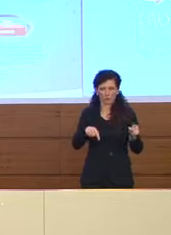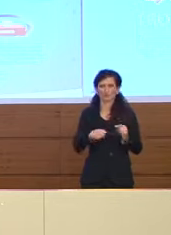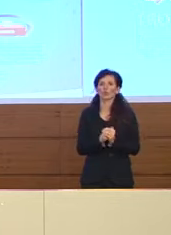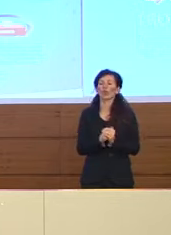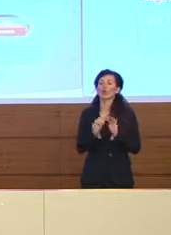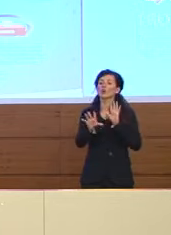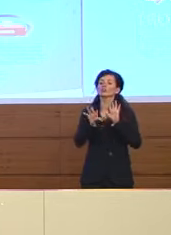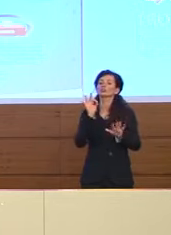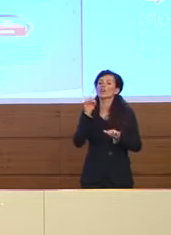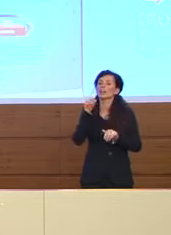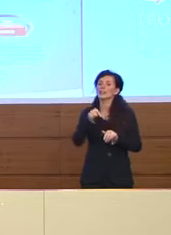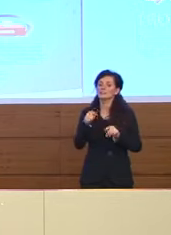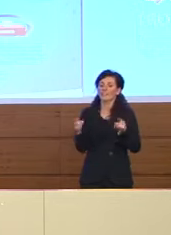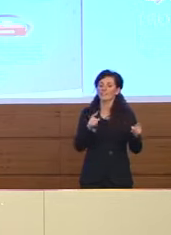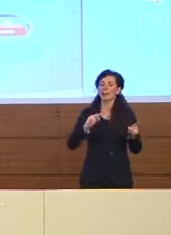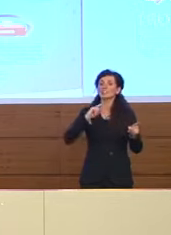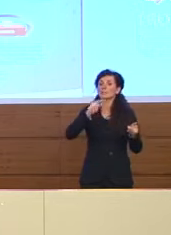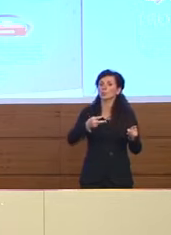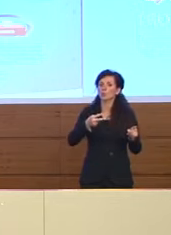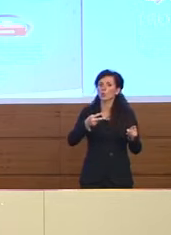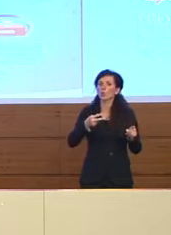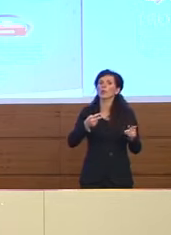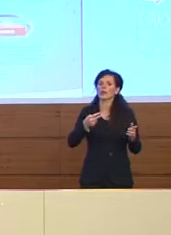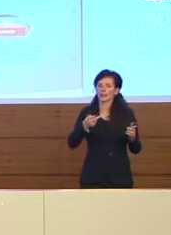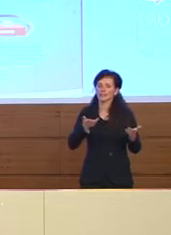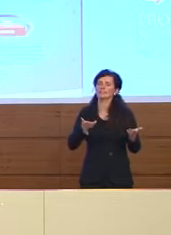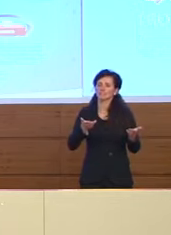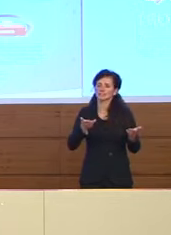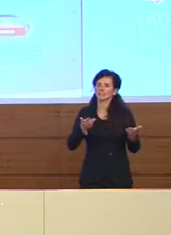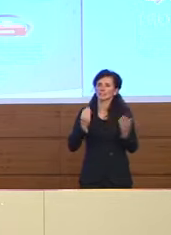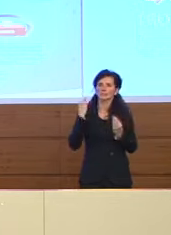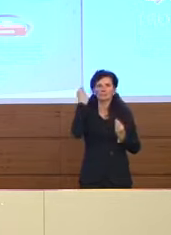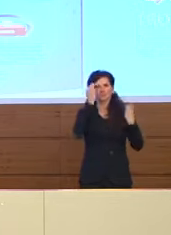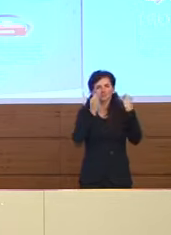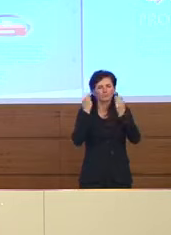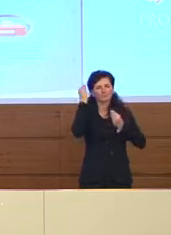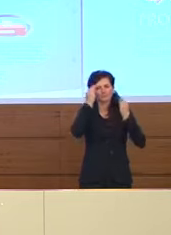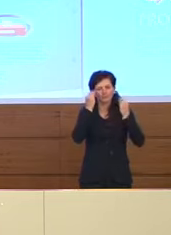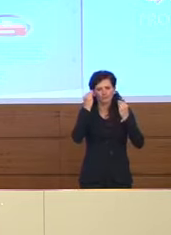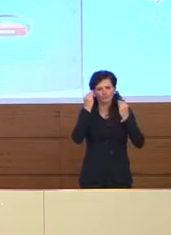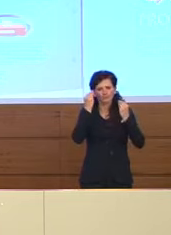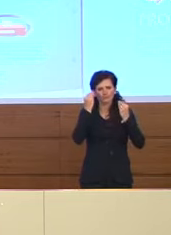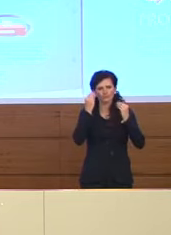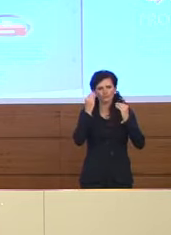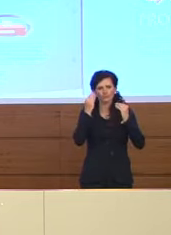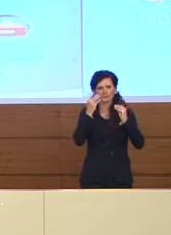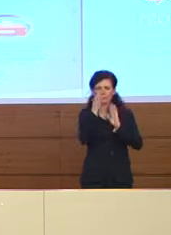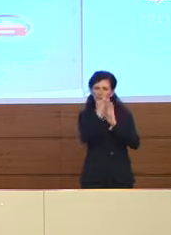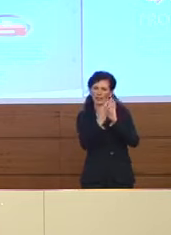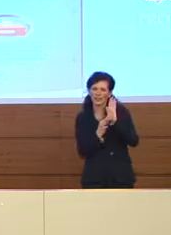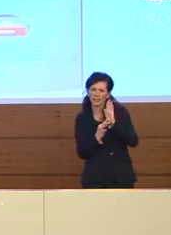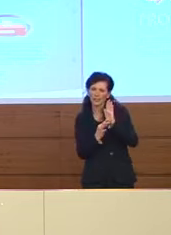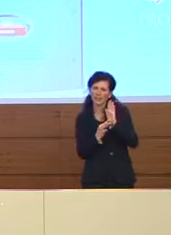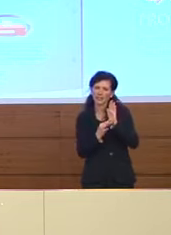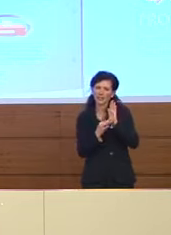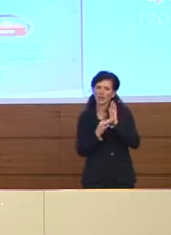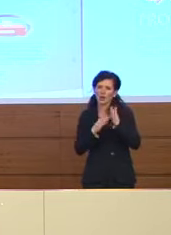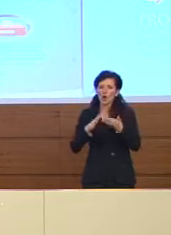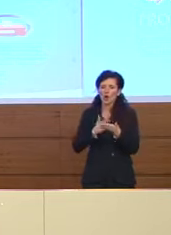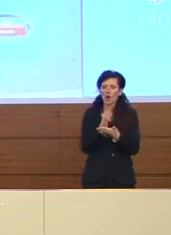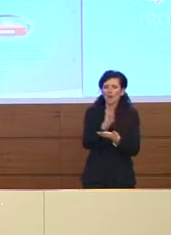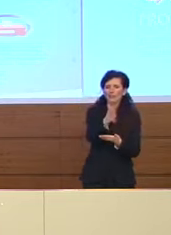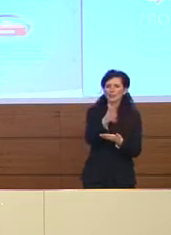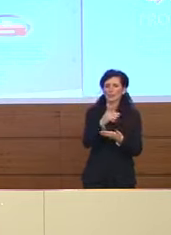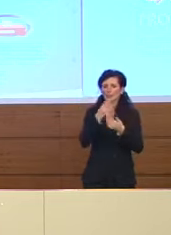considerate e le linee di orientamento e di indirizzo da esse